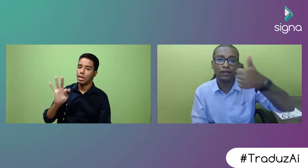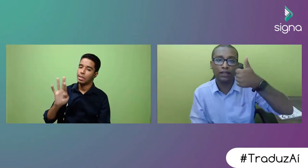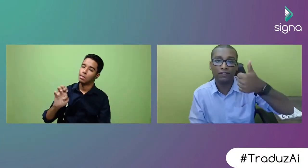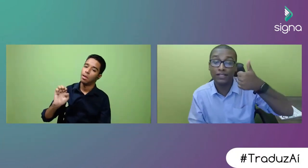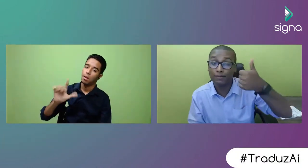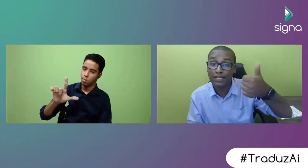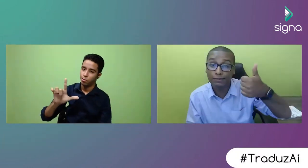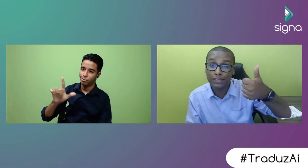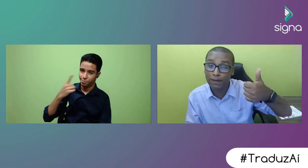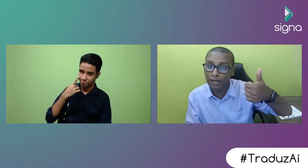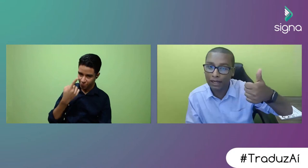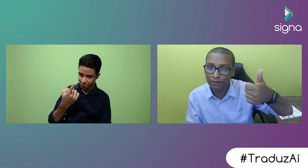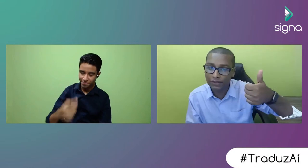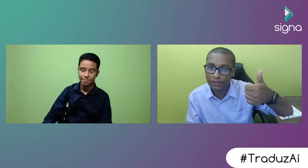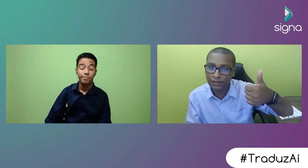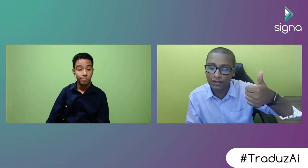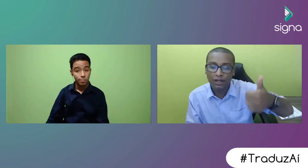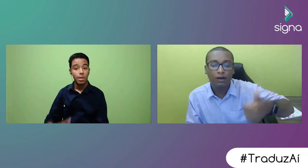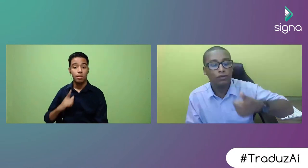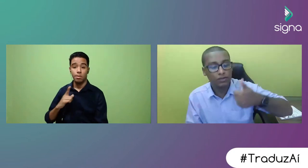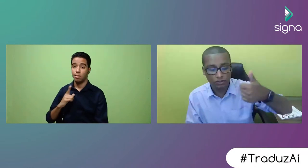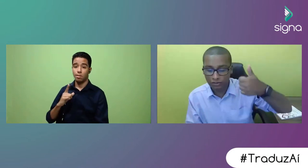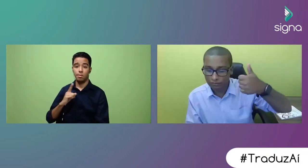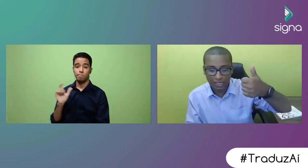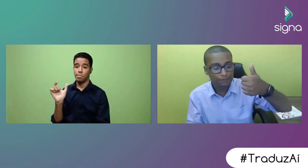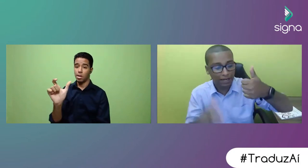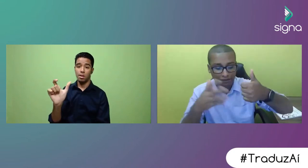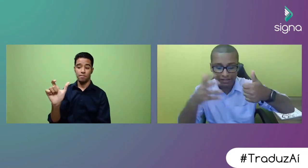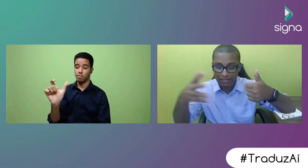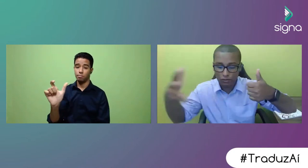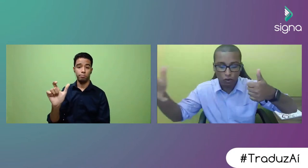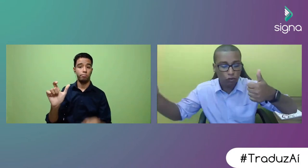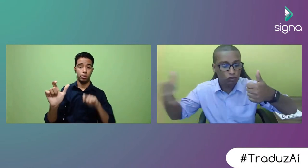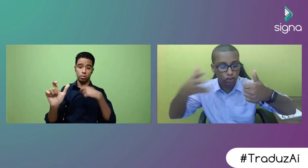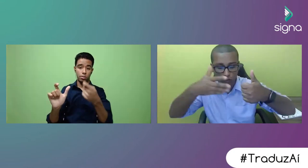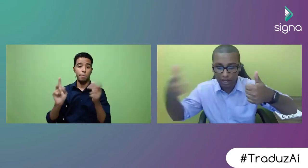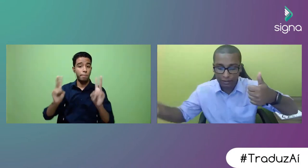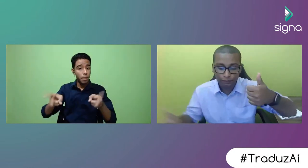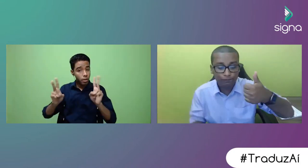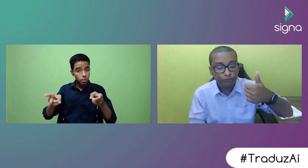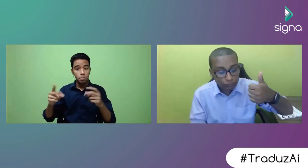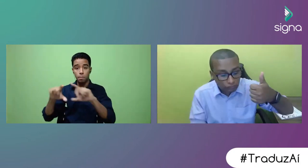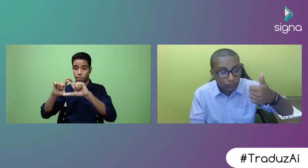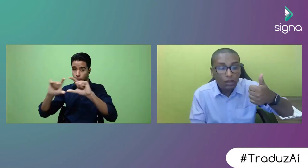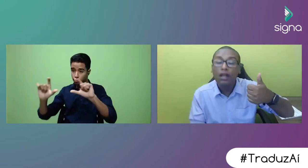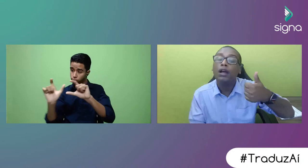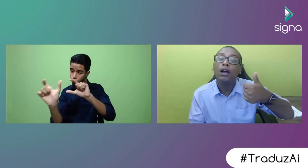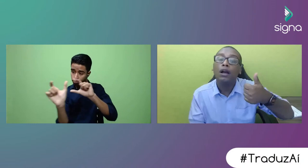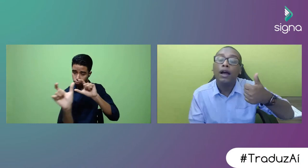A gente manteve as mesmas palavras, ou seja, as palavras elas continuaram.